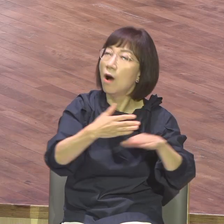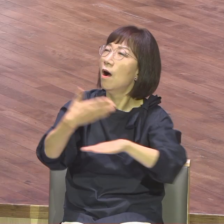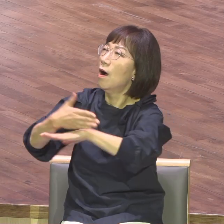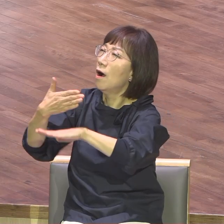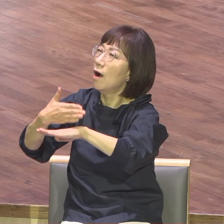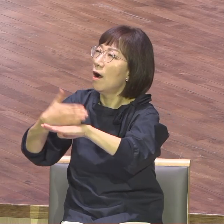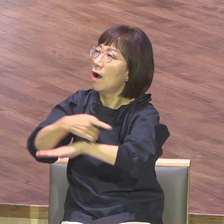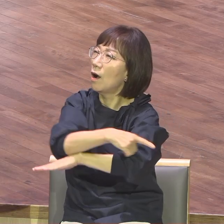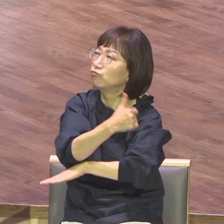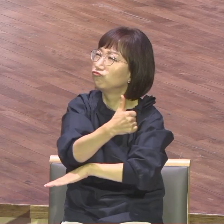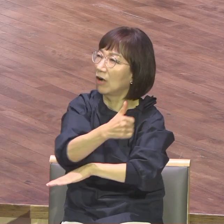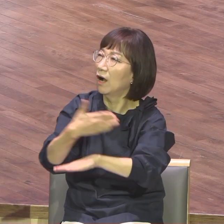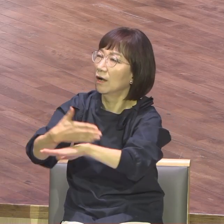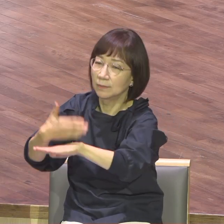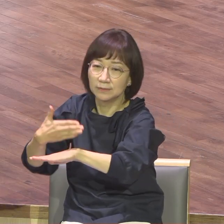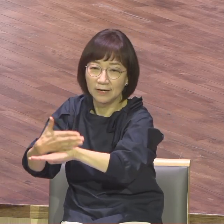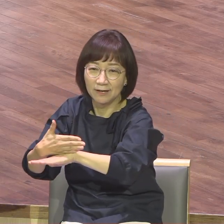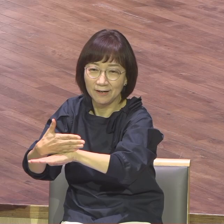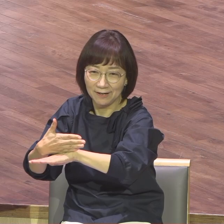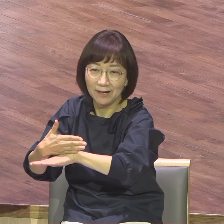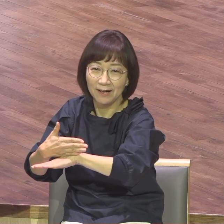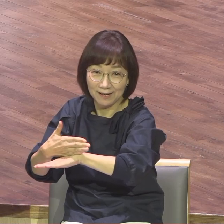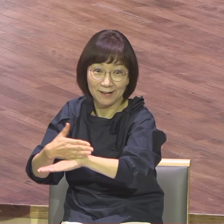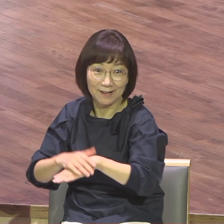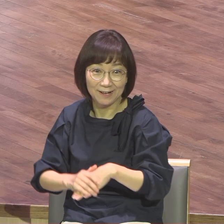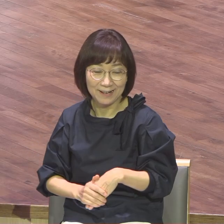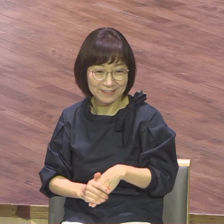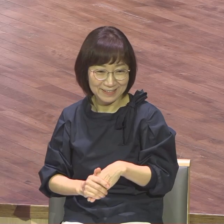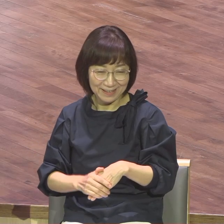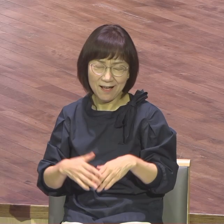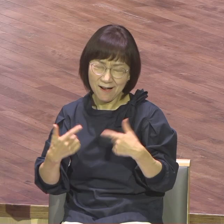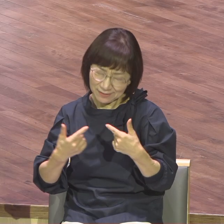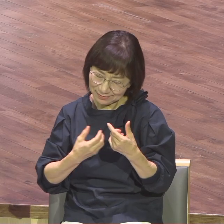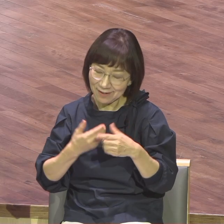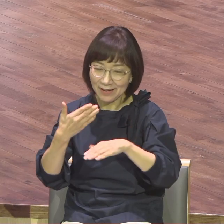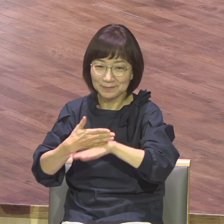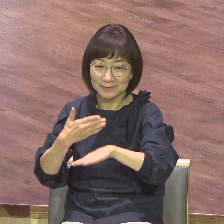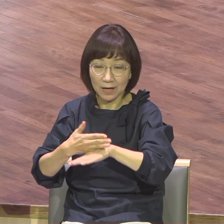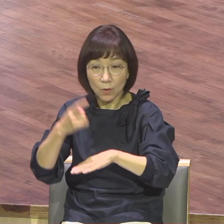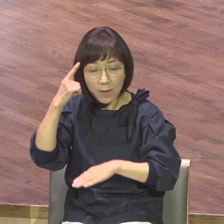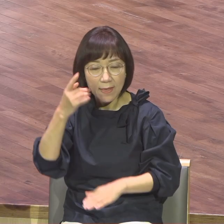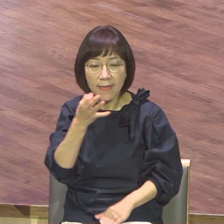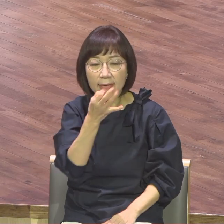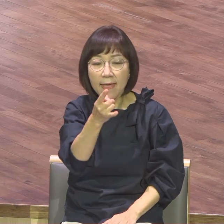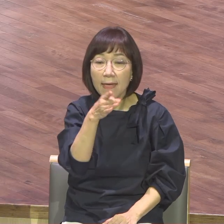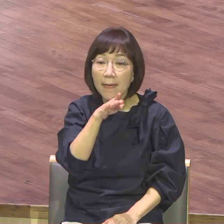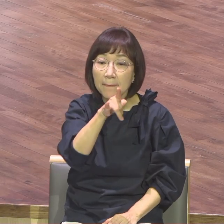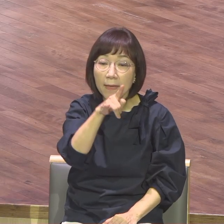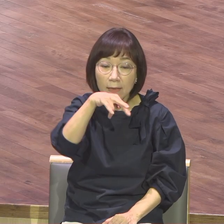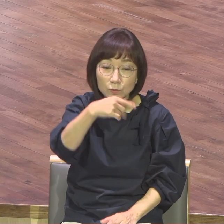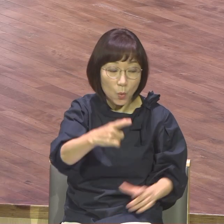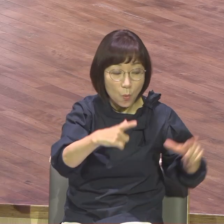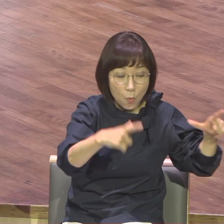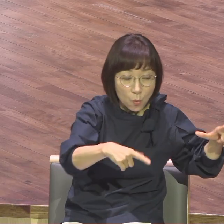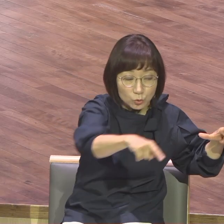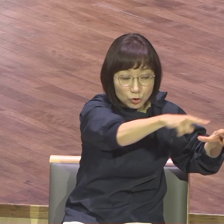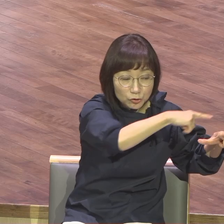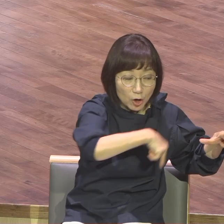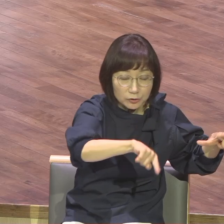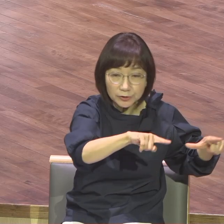감사를 내 끝낼 수 없다. 계속해서 감사 고백밖에 할 수 없다. 에베소 이 지역은요, 당시